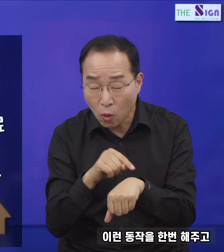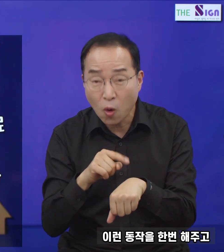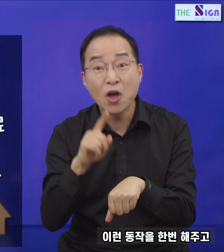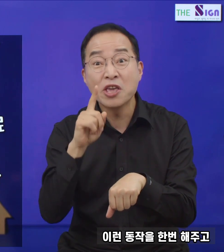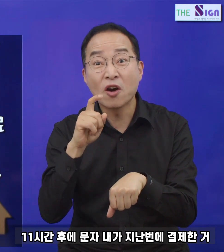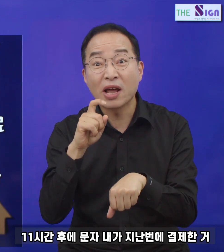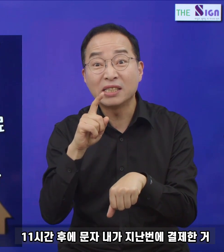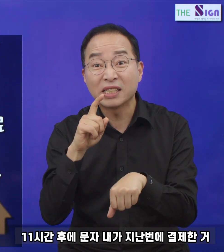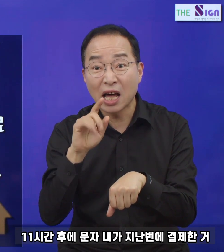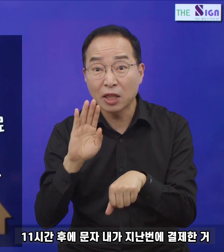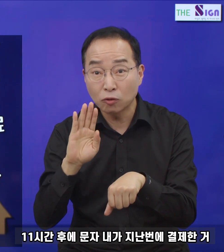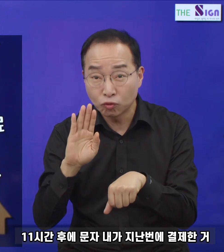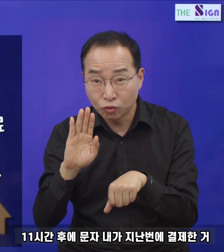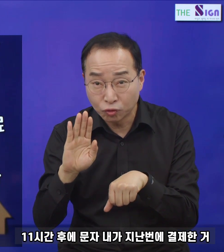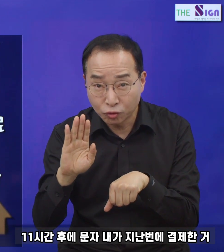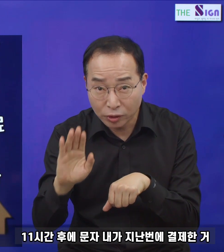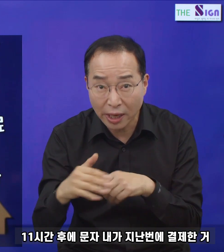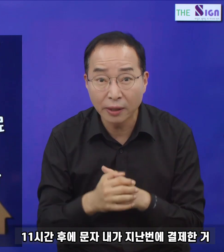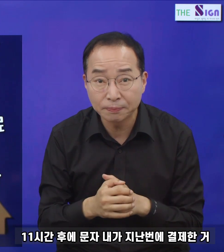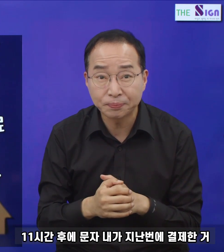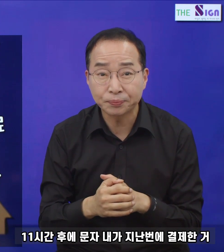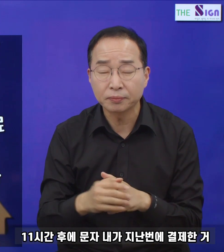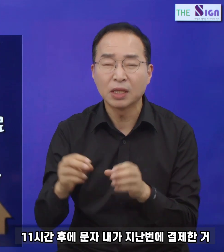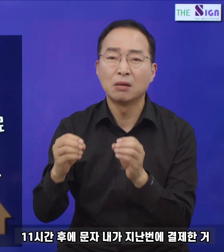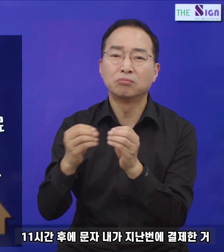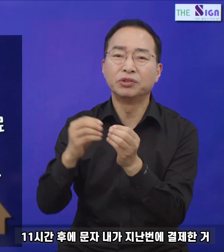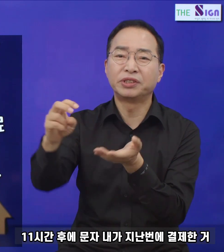해주고, 11시간 후에 문자.